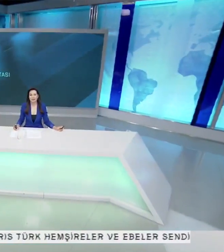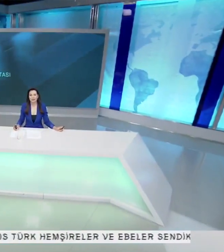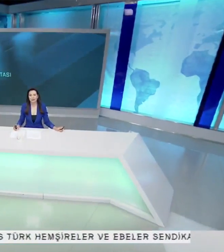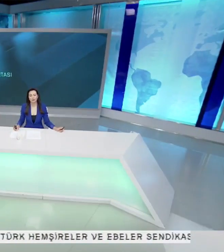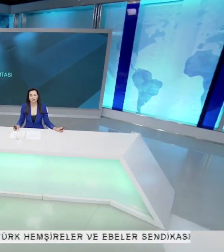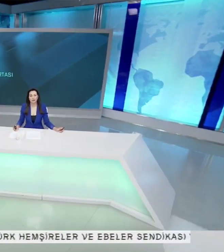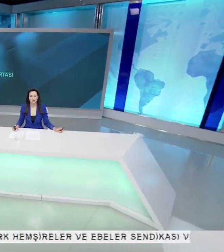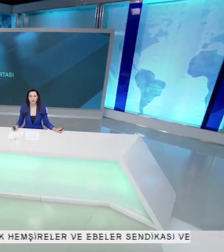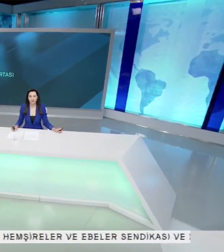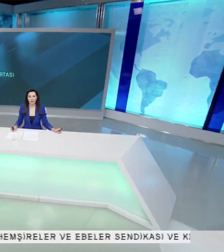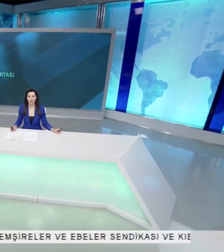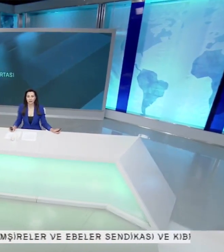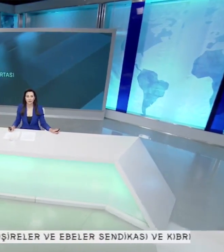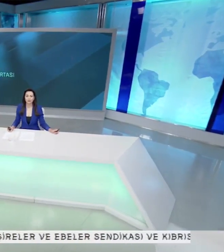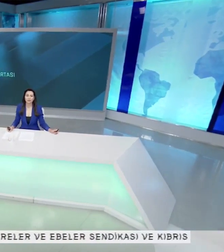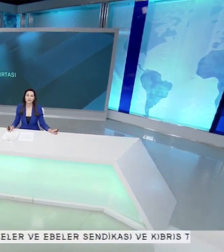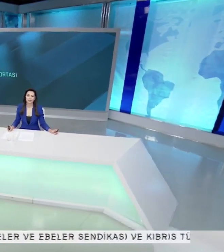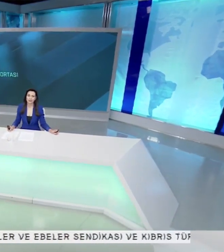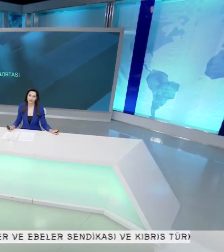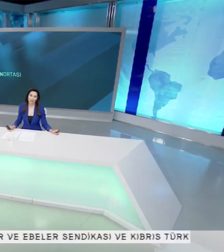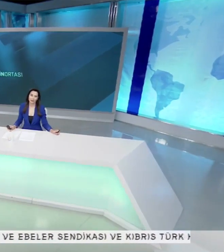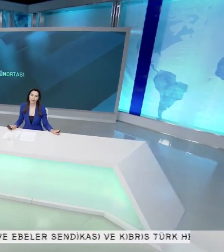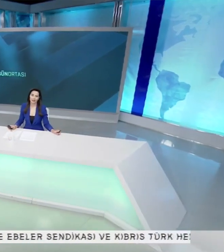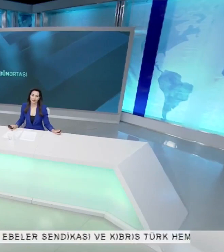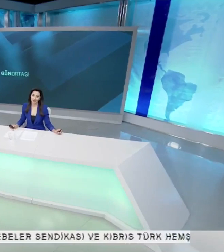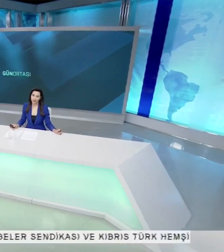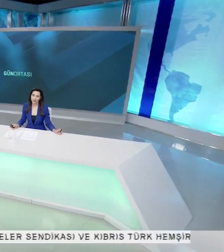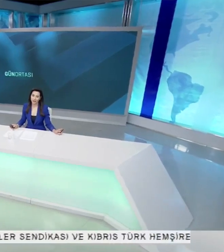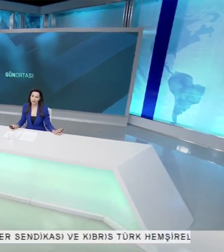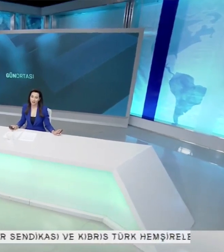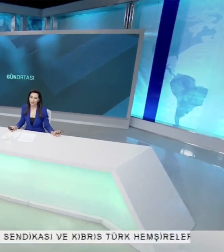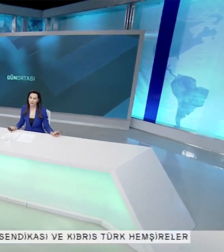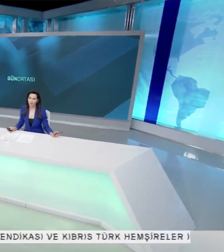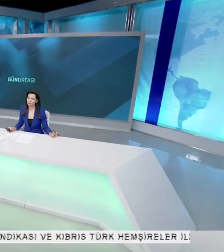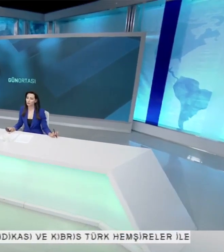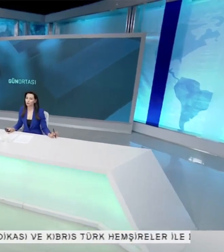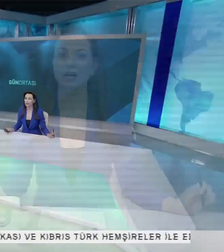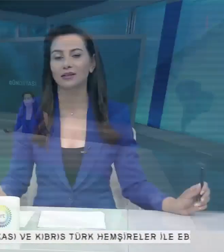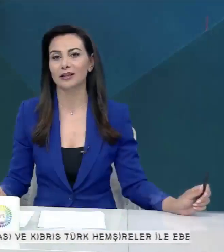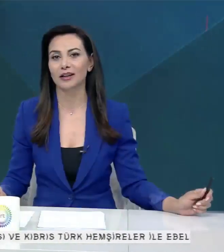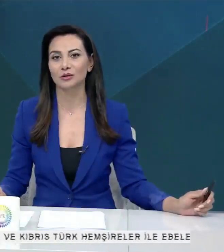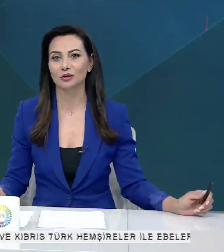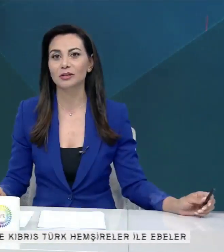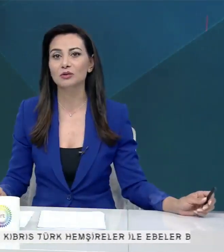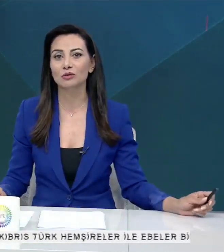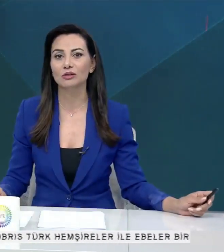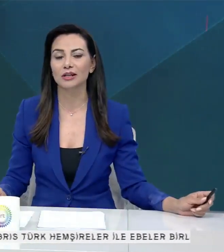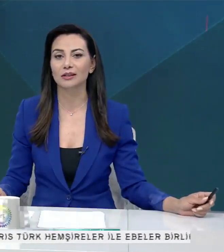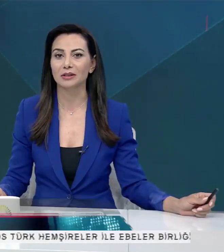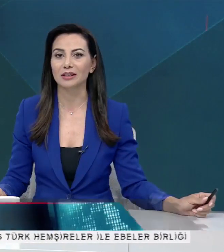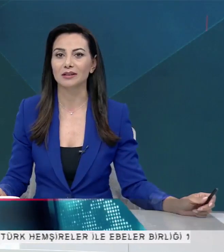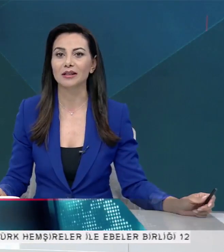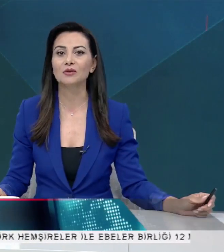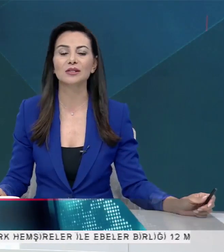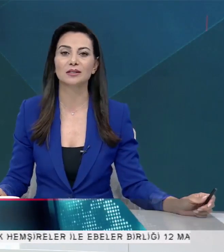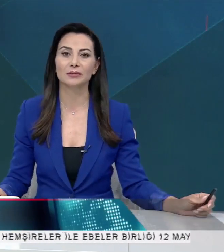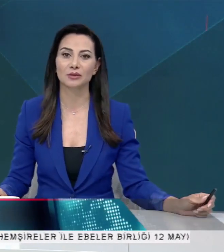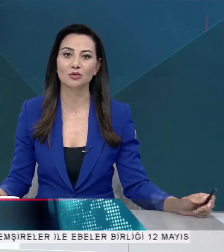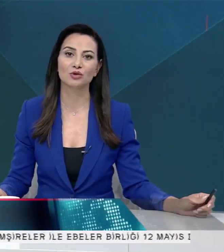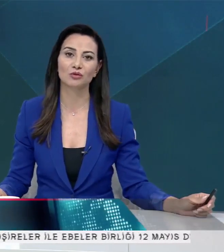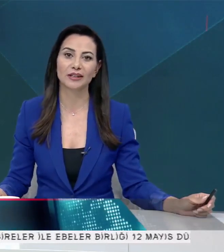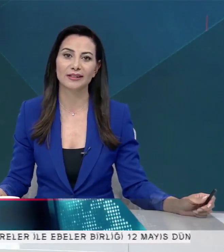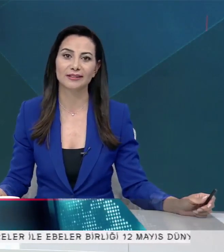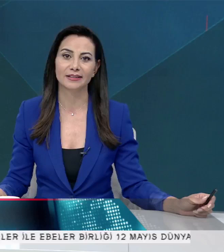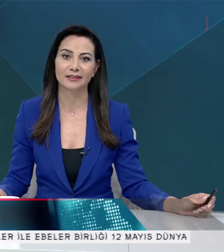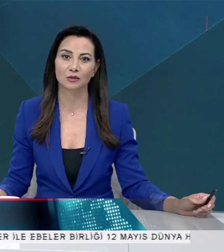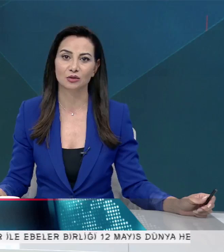Haber merkezinden gün ortasından mutlu günler, günün getirdiği gelişmelerle karşınızdayız sayın seyirciler. Bugün Anneler Günü. Birçok ülkeyle birlikte Kuzey Kıbrıs